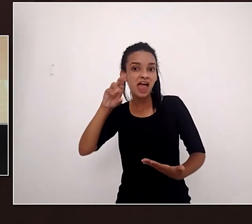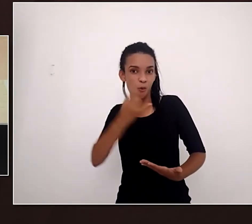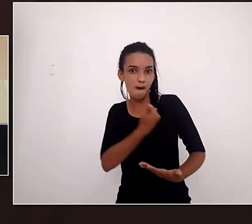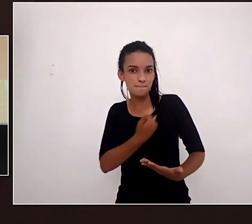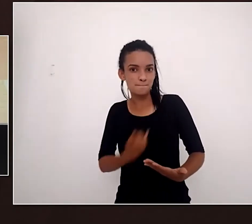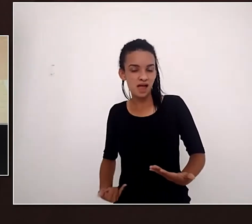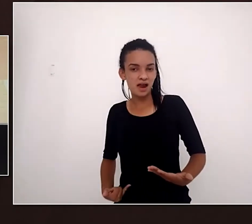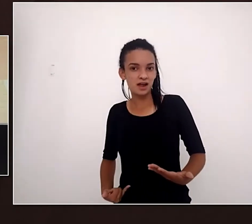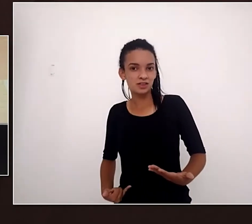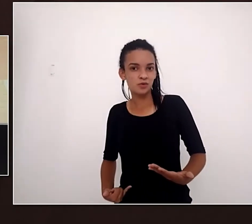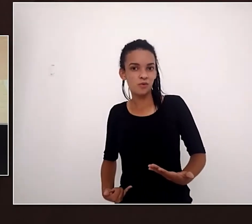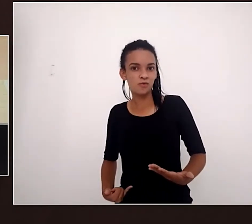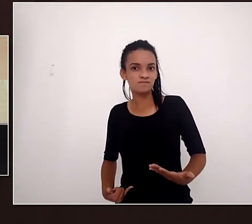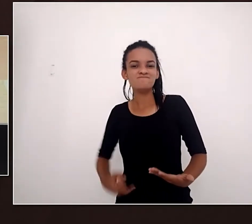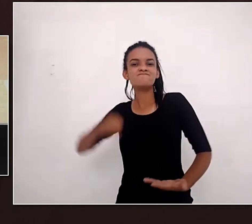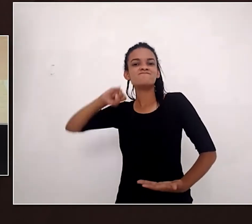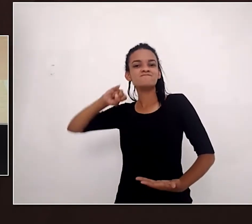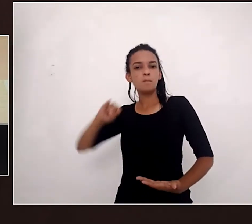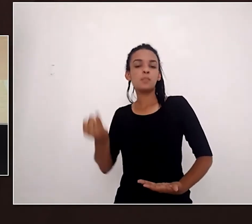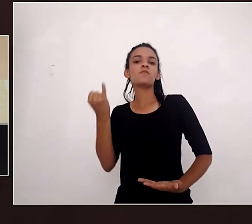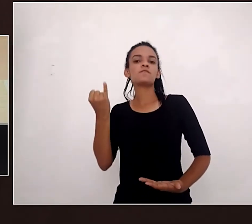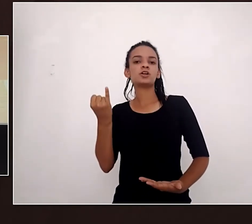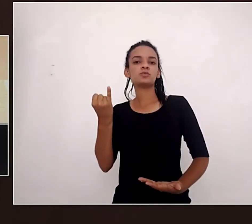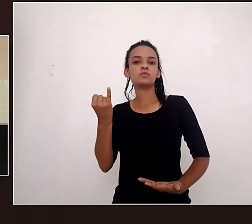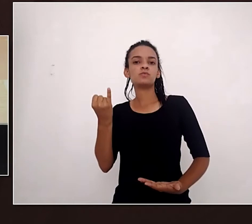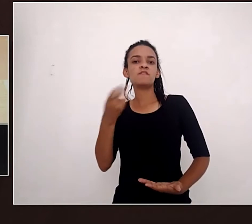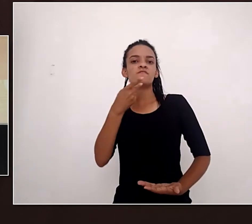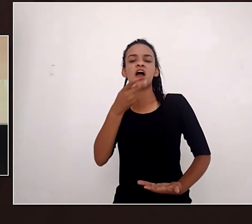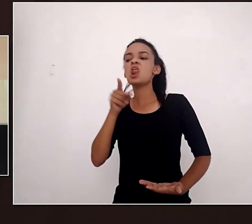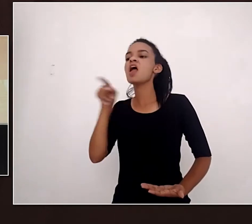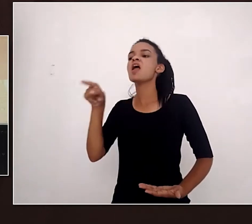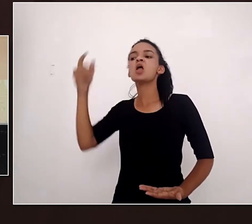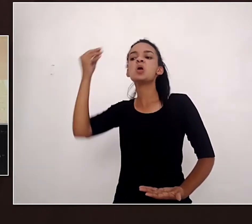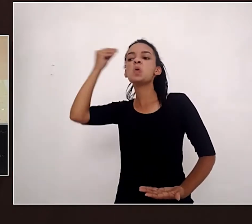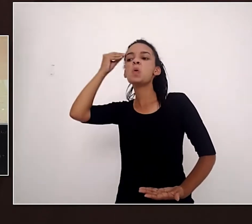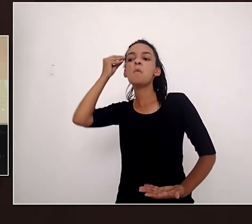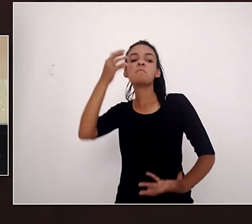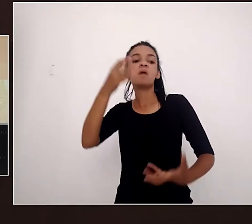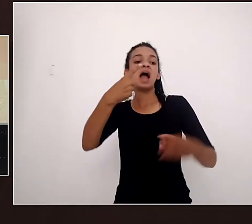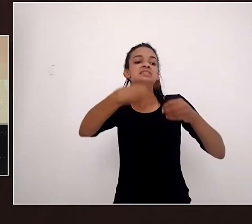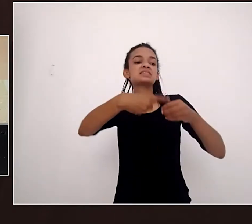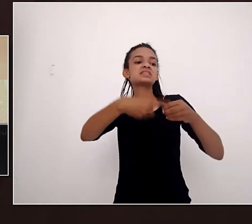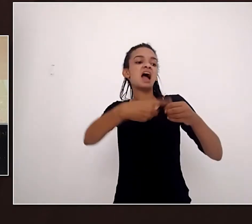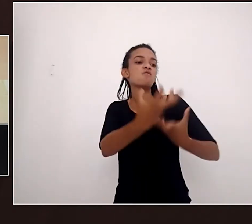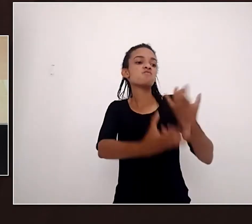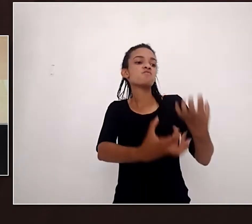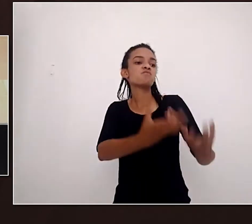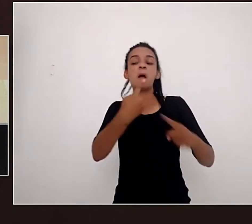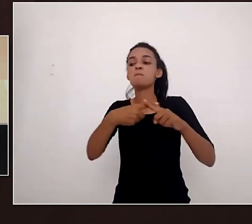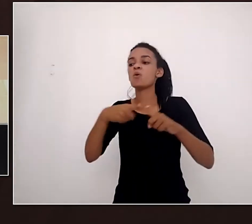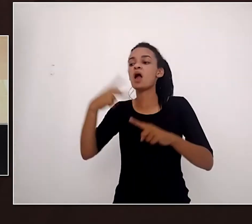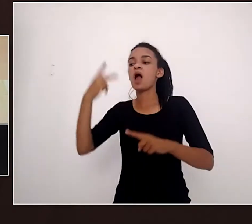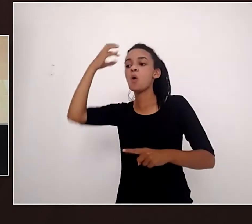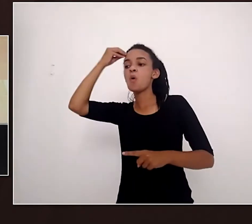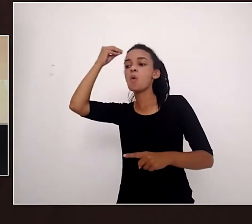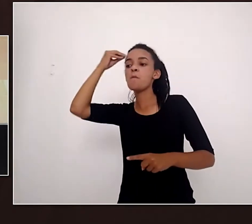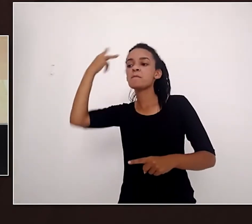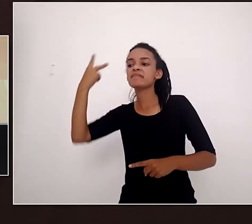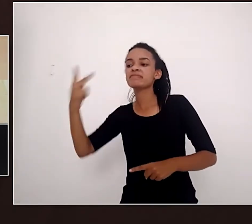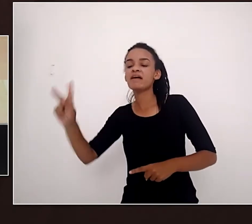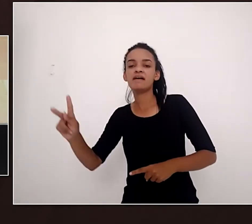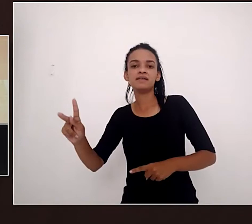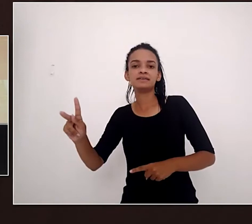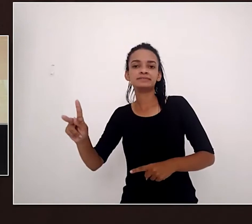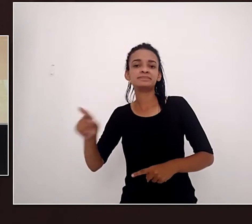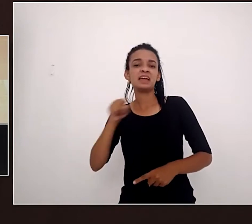nos cristãos. Aí começou a crueldade. Nero foi um imperador extremamente cruel, né? Onde eu